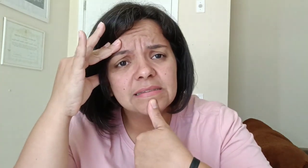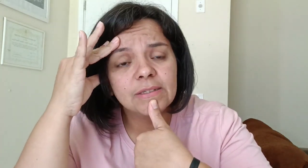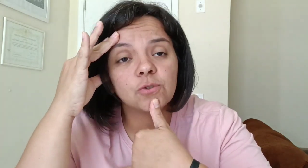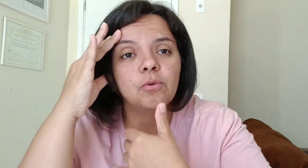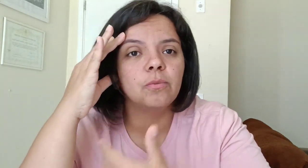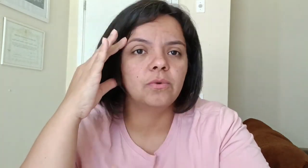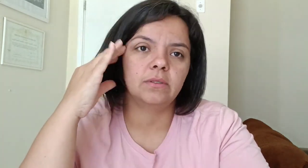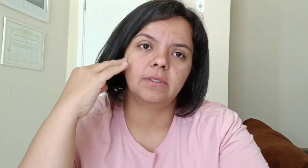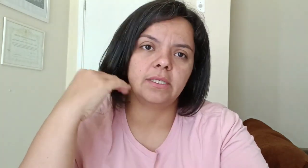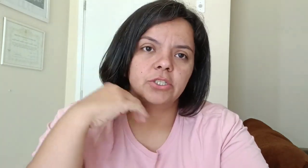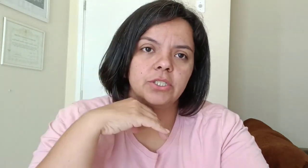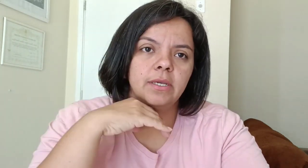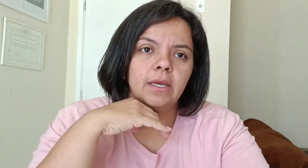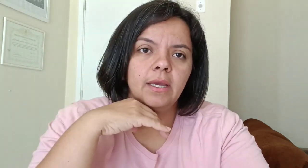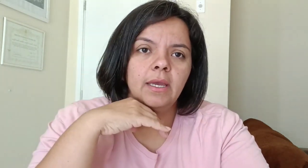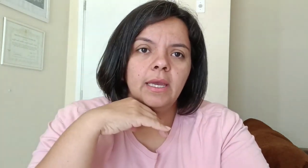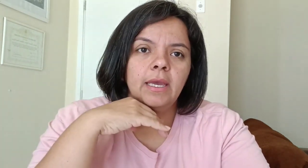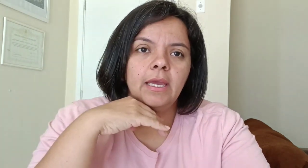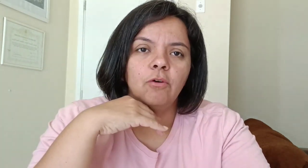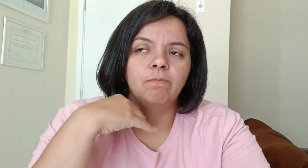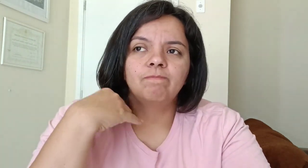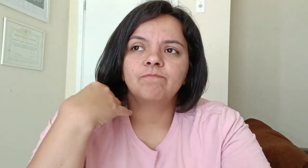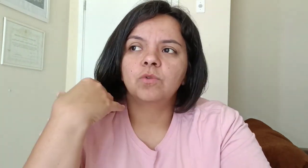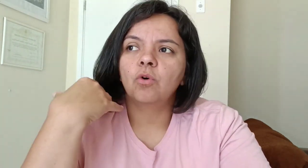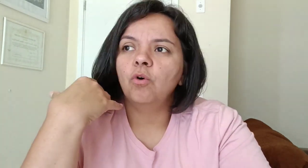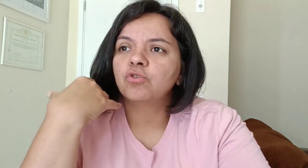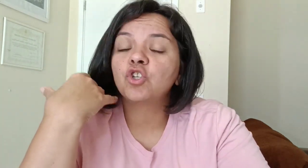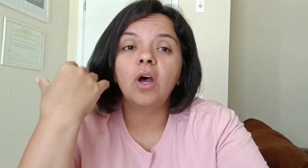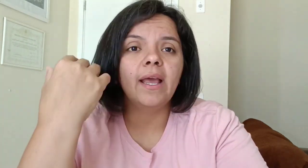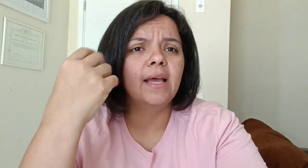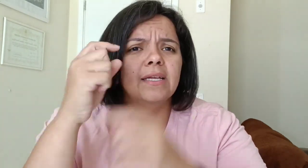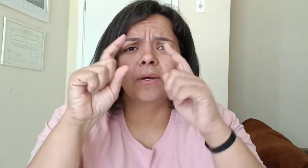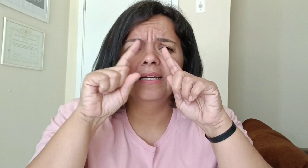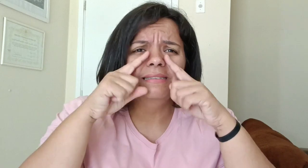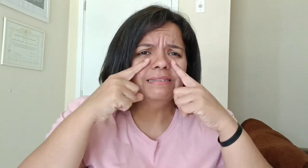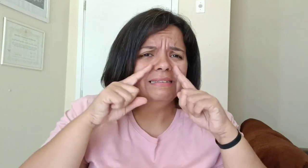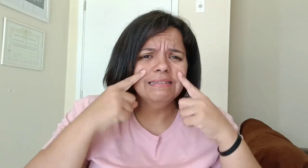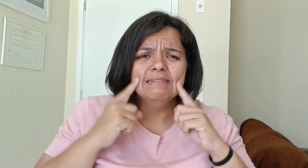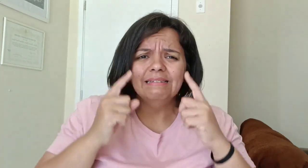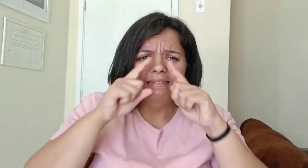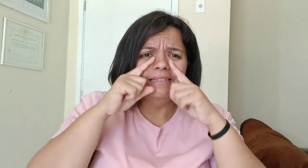Eu tô muito triste. Eu tô chorando.